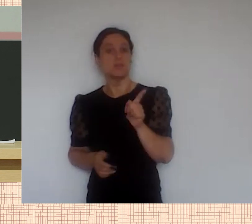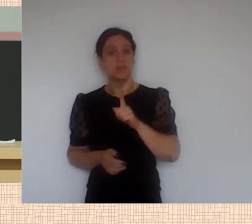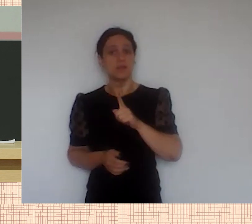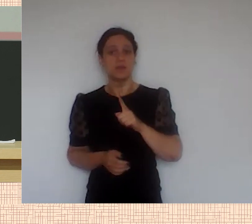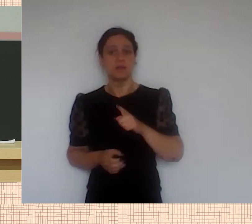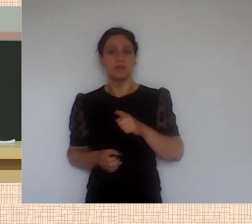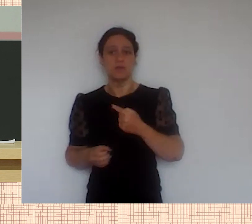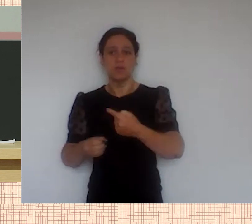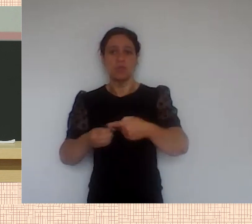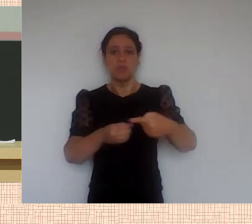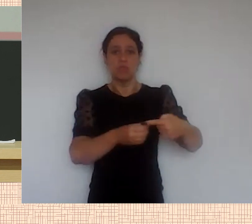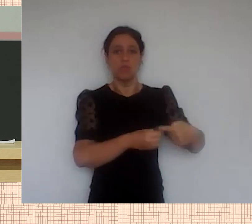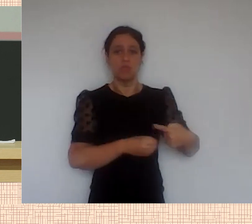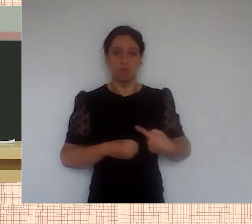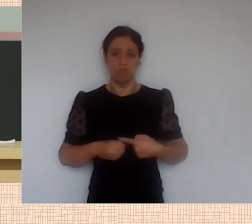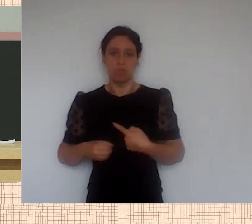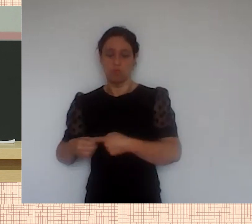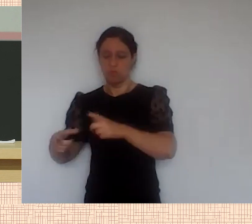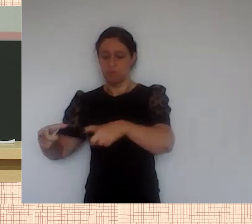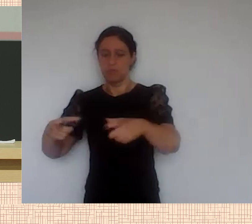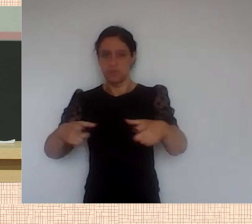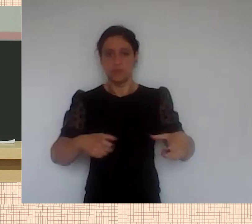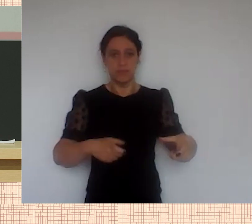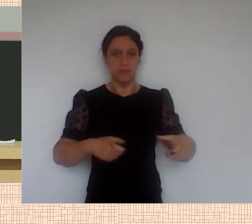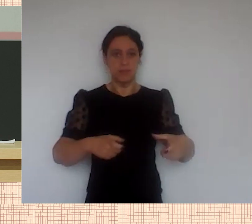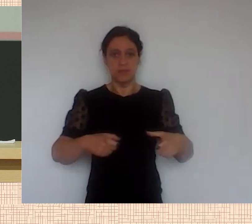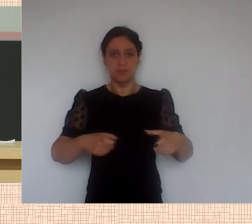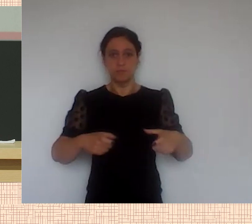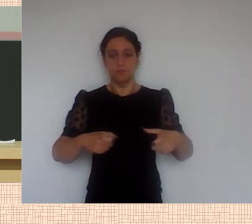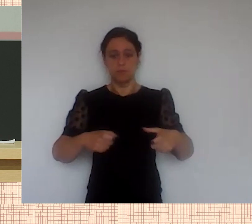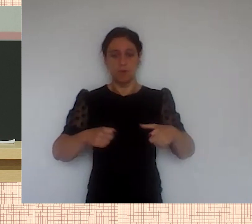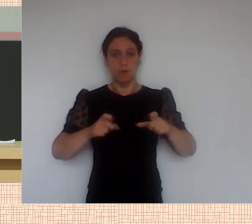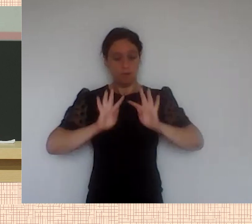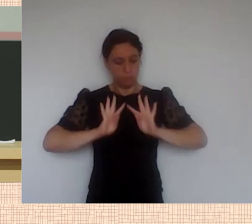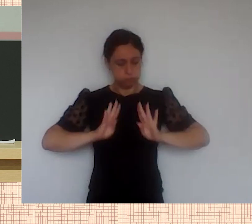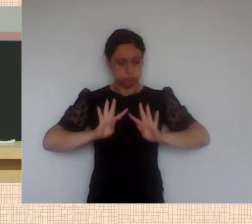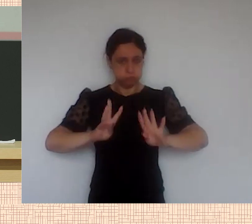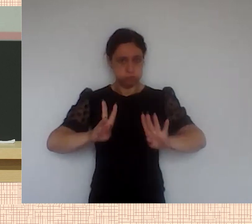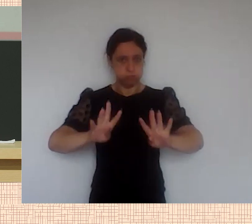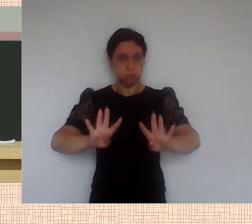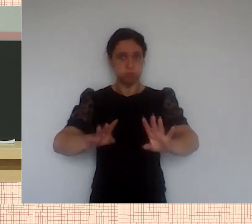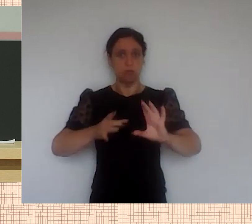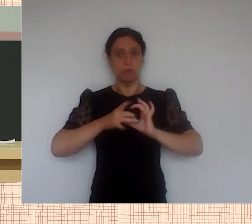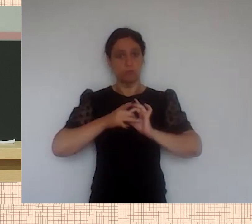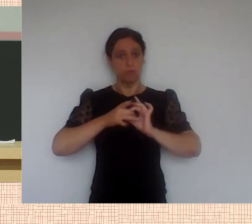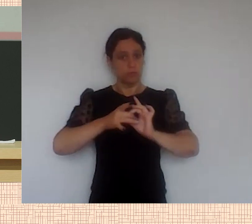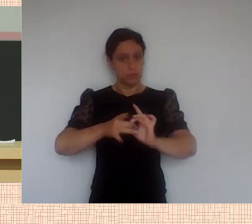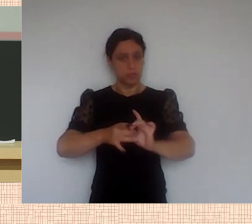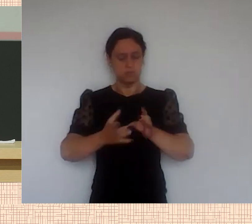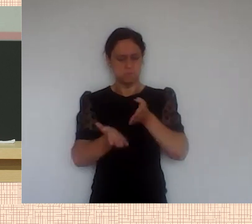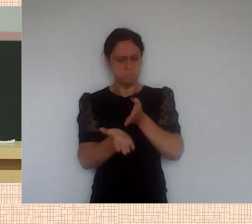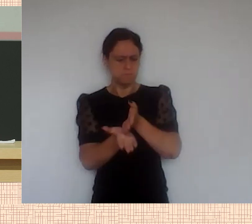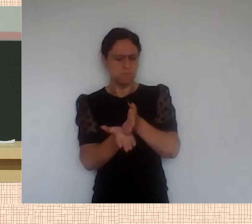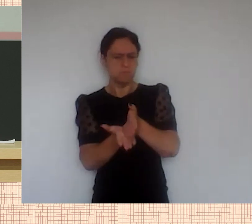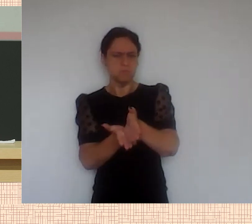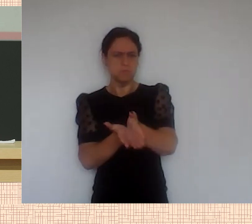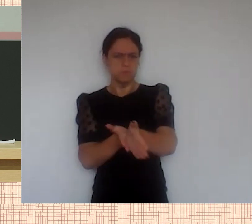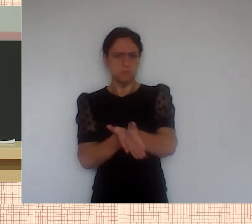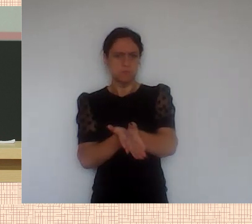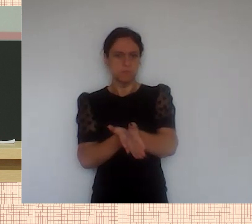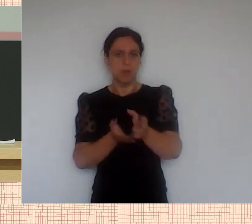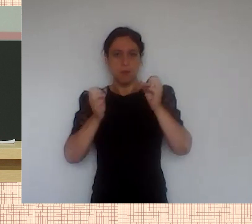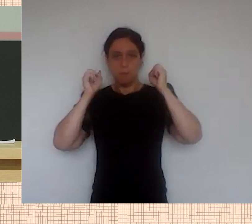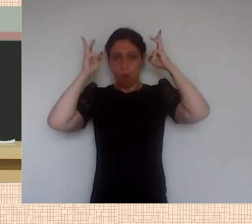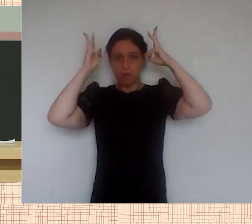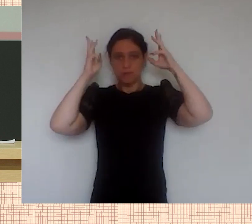direção, e quem dava a direção não era Moisés, quem dava a direção era o Senhor. E a nuvem confirmava com a presença do